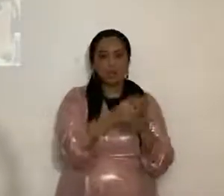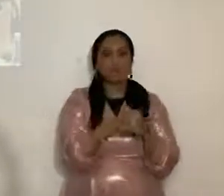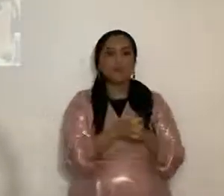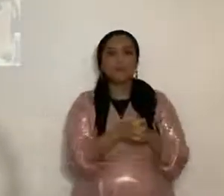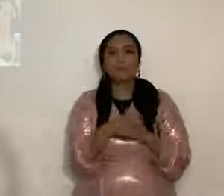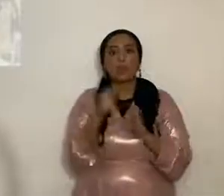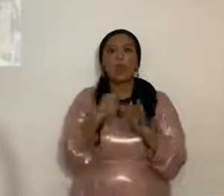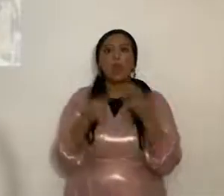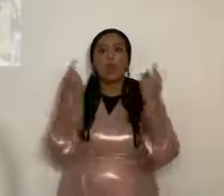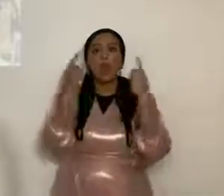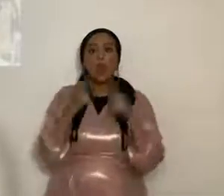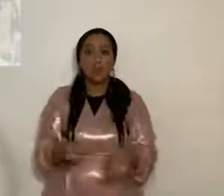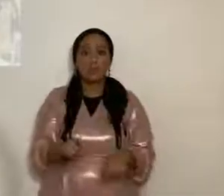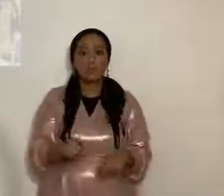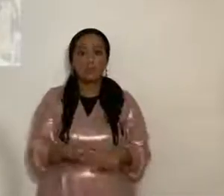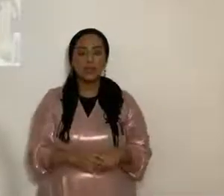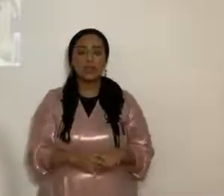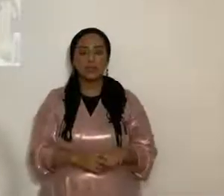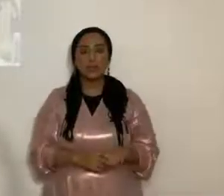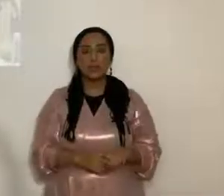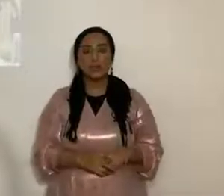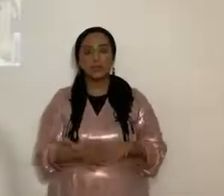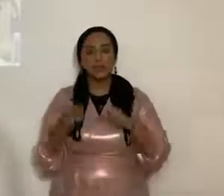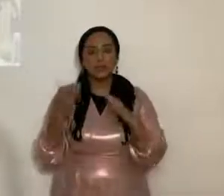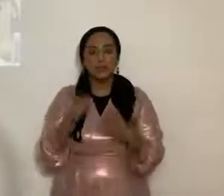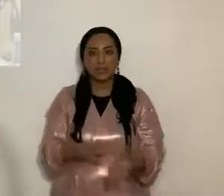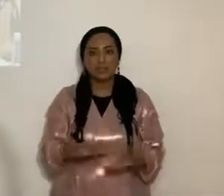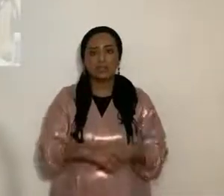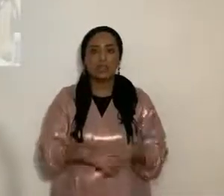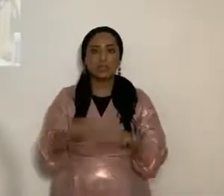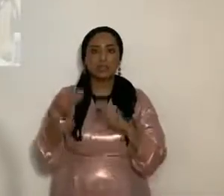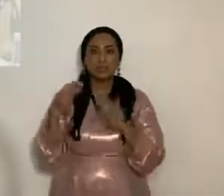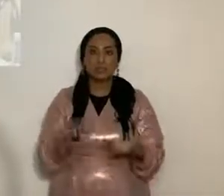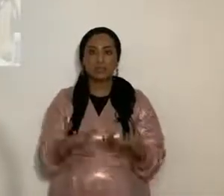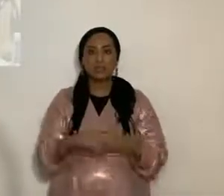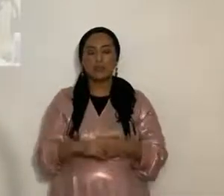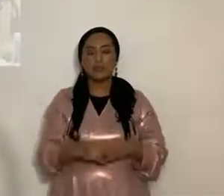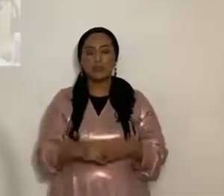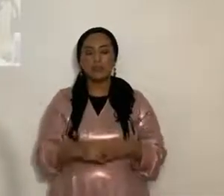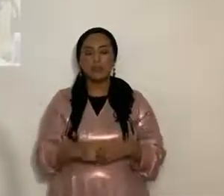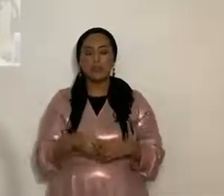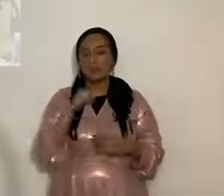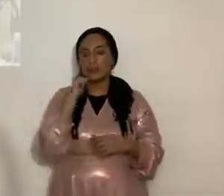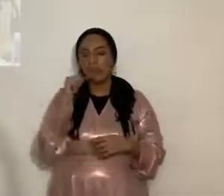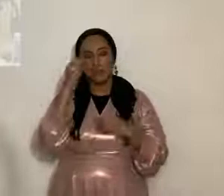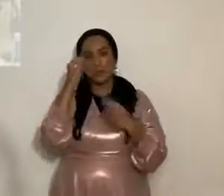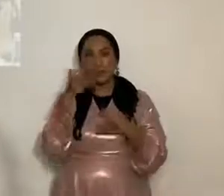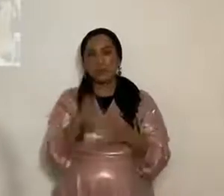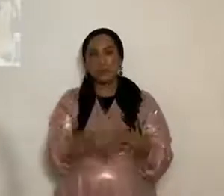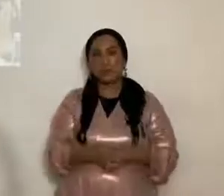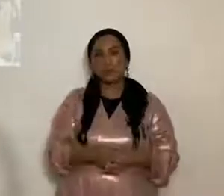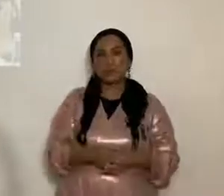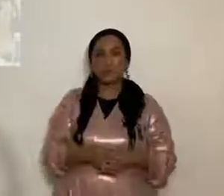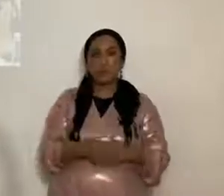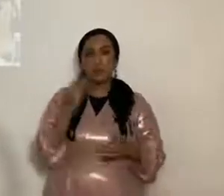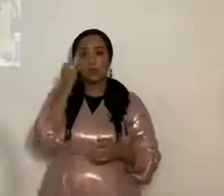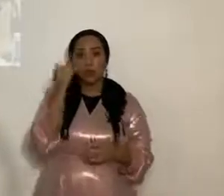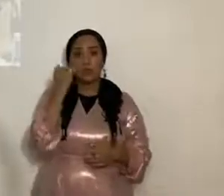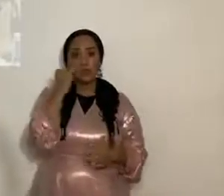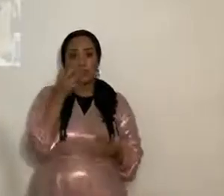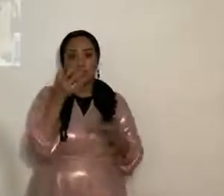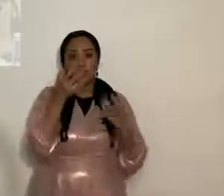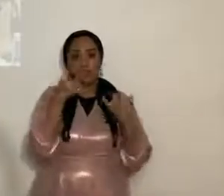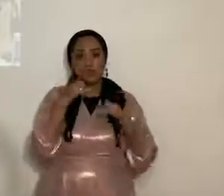entonces, ¿qué le vino? ¿Qué consecuencia le vino? Muerte. Por haber desobedecido. Por eso, si tú quieres